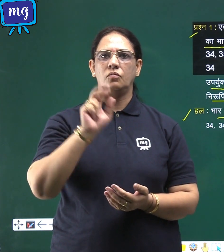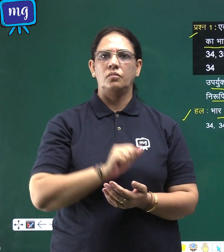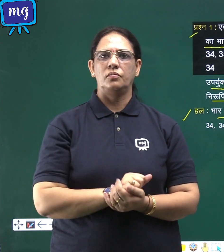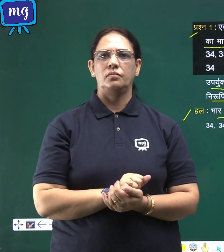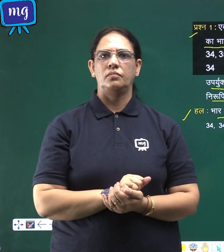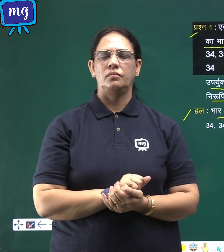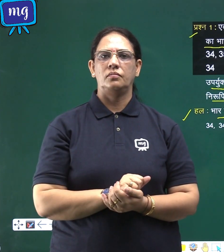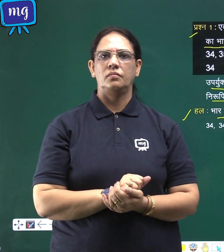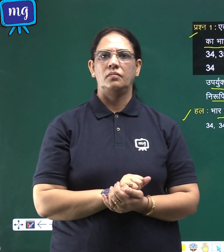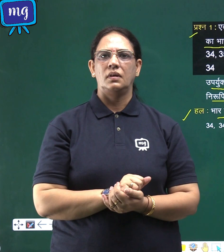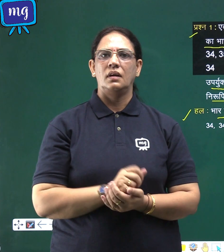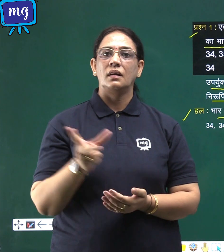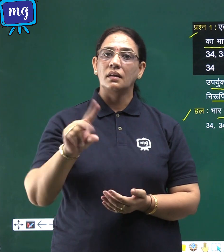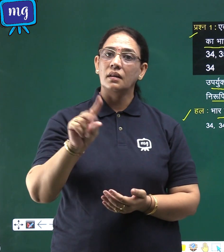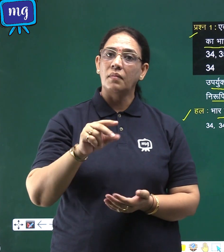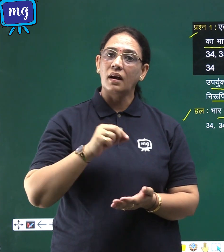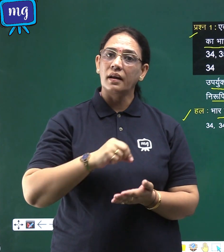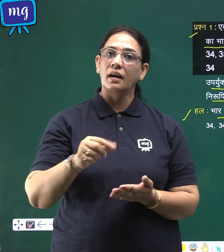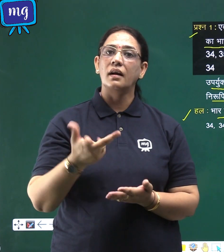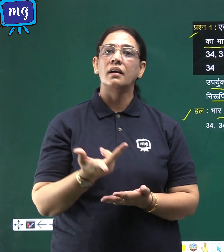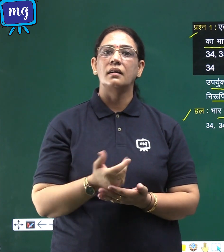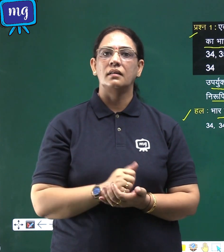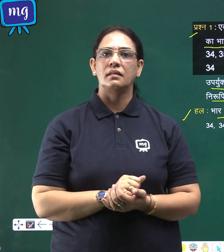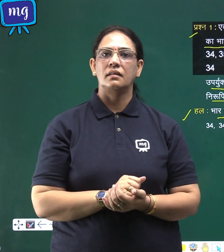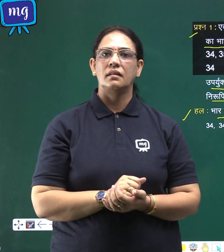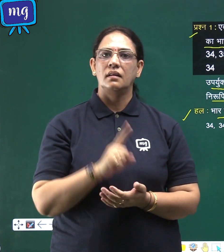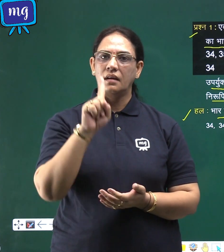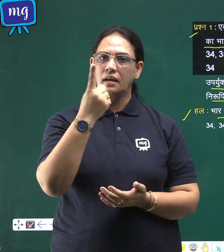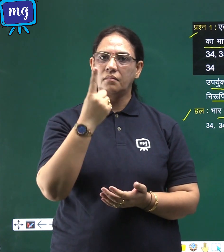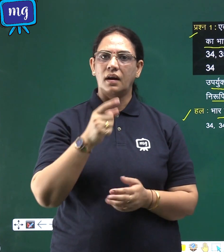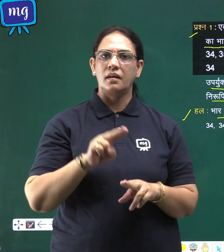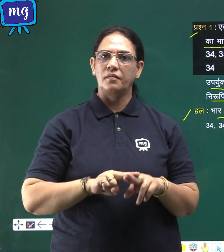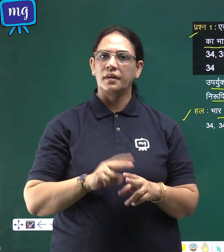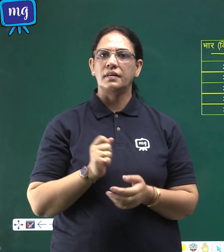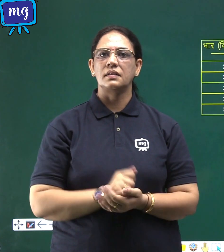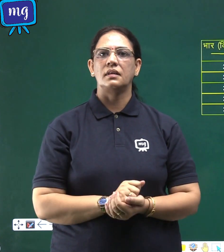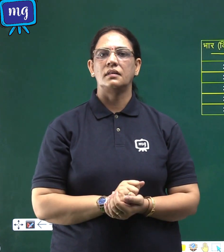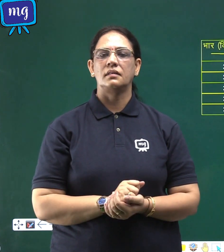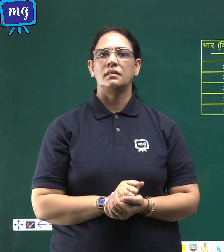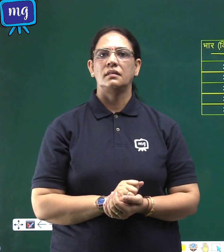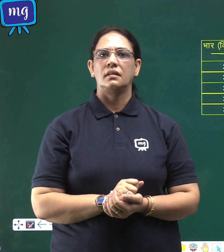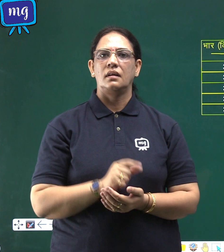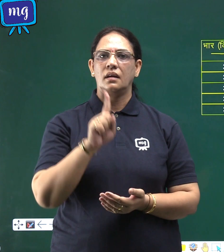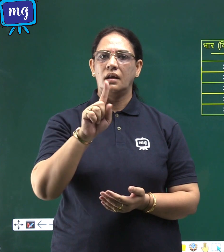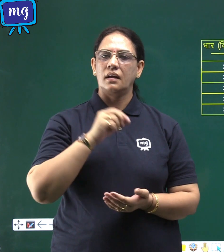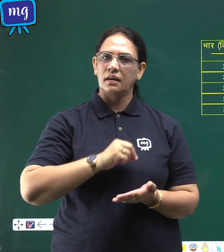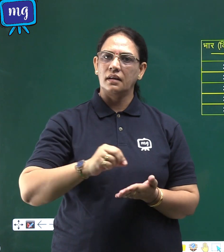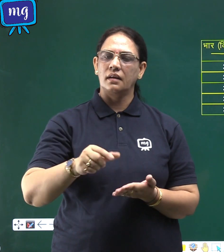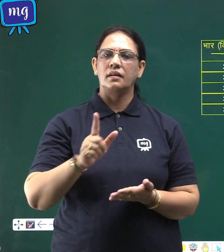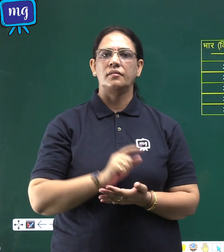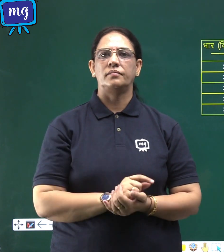32 कितनी बार है एक बार एक लिख देंगे